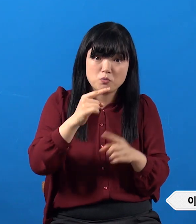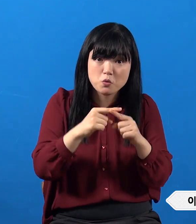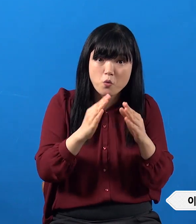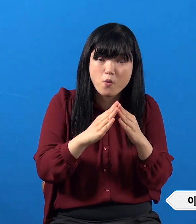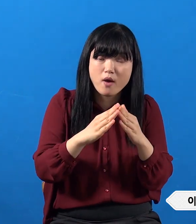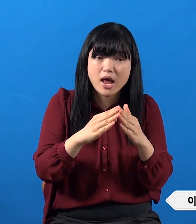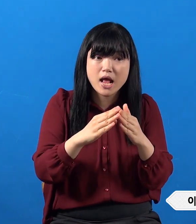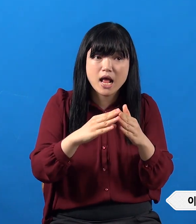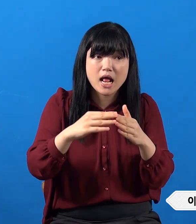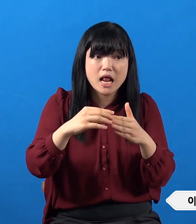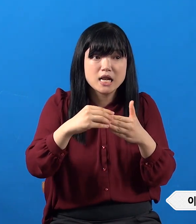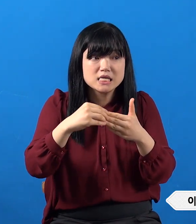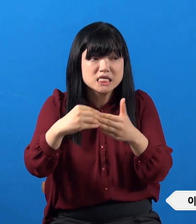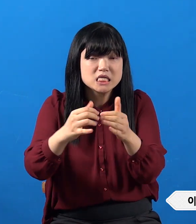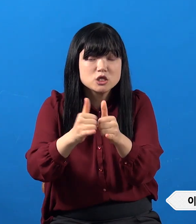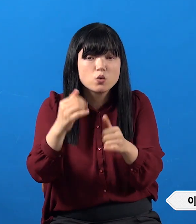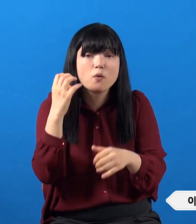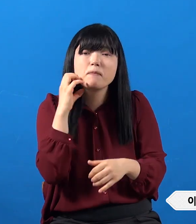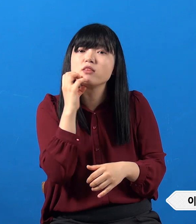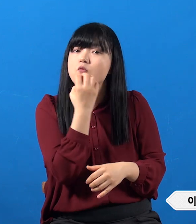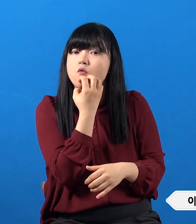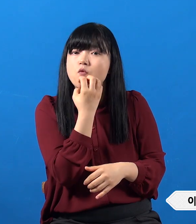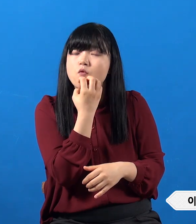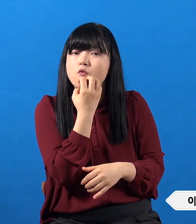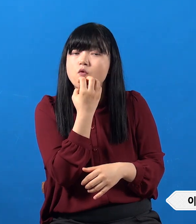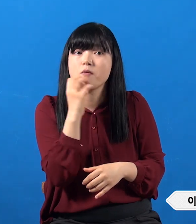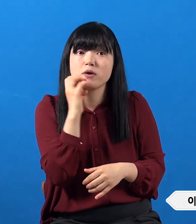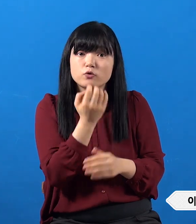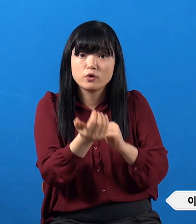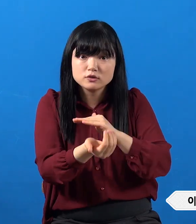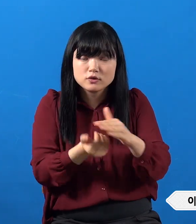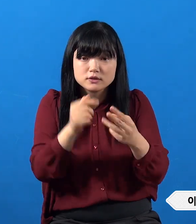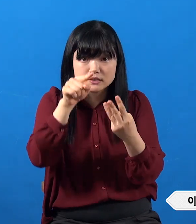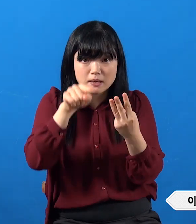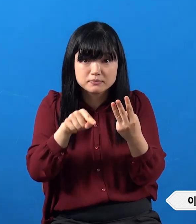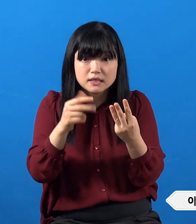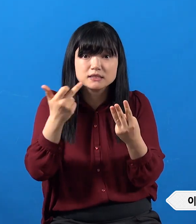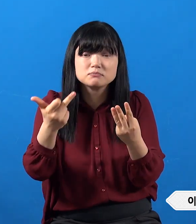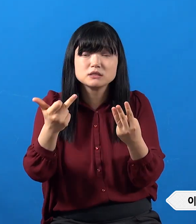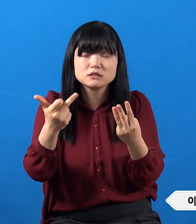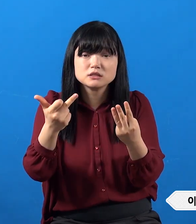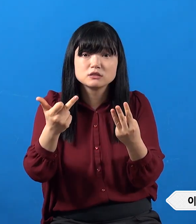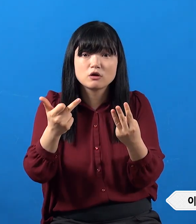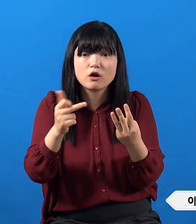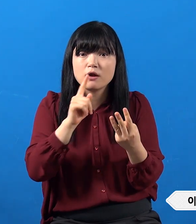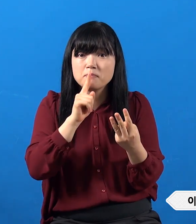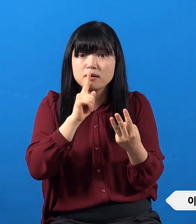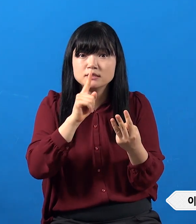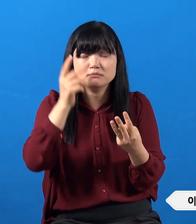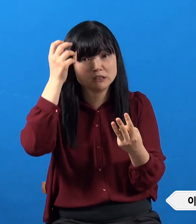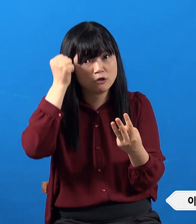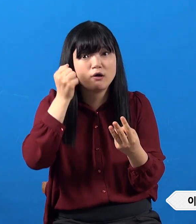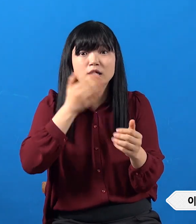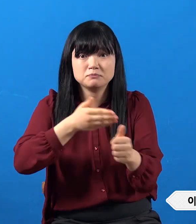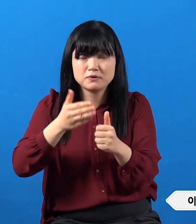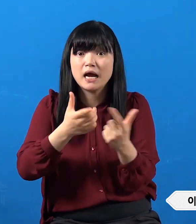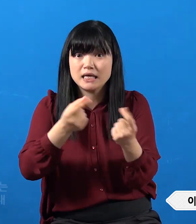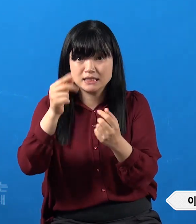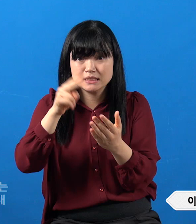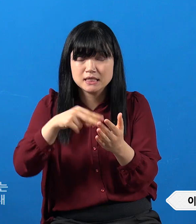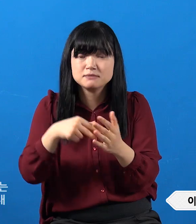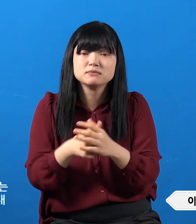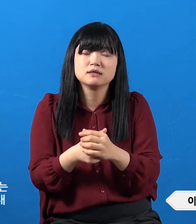초대교회의 리더였던 사도 베드로가 베드로전서 3장 17절에서 하신 말씀을 기억하십시다.